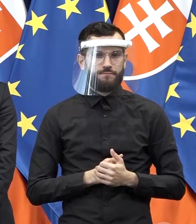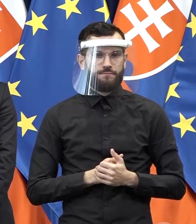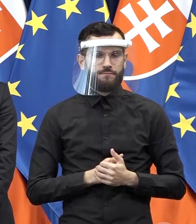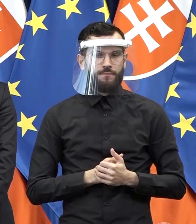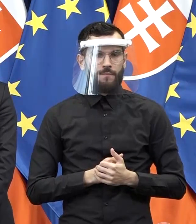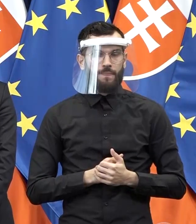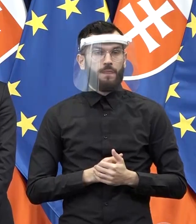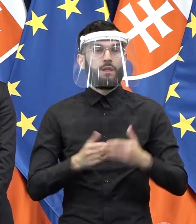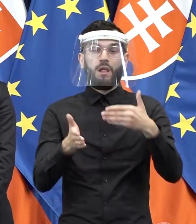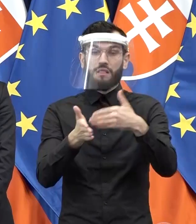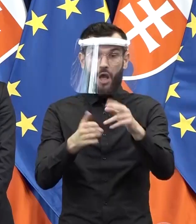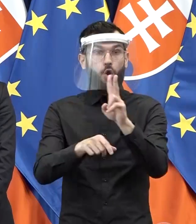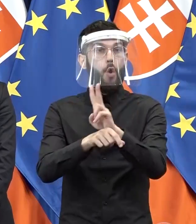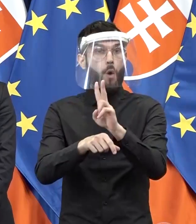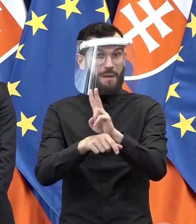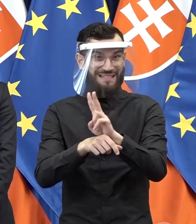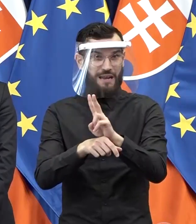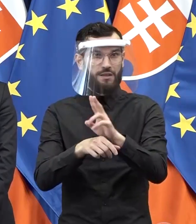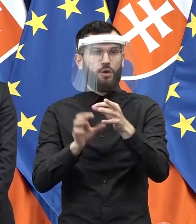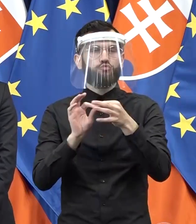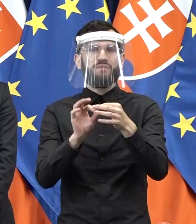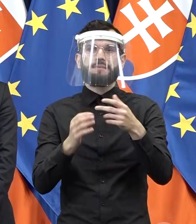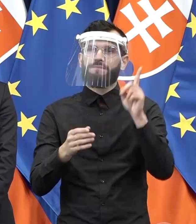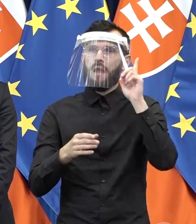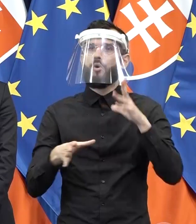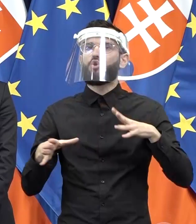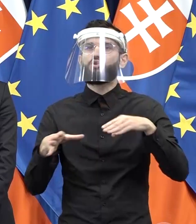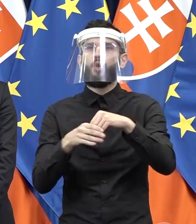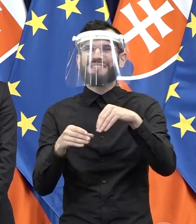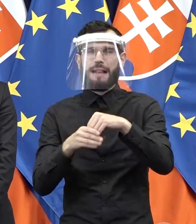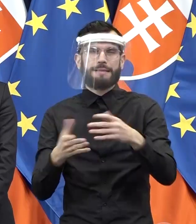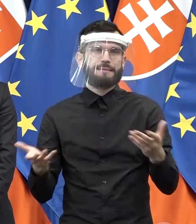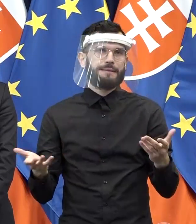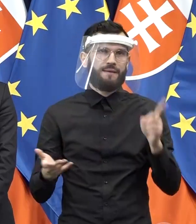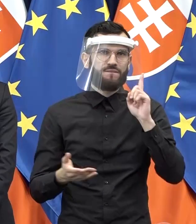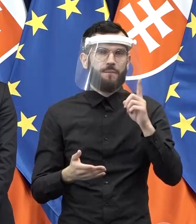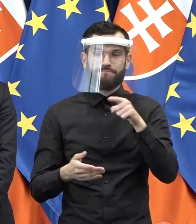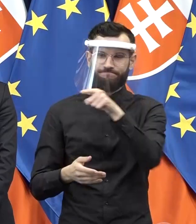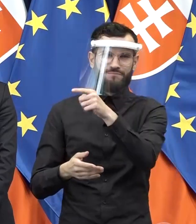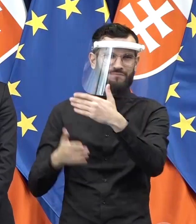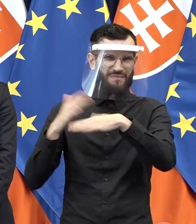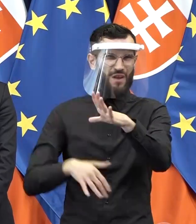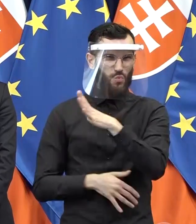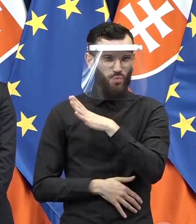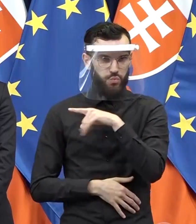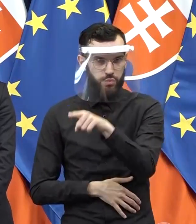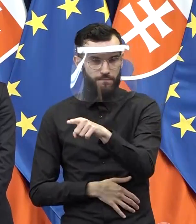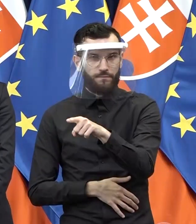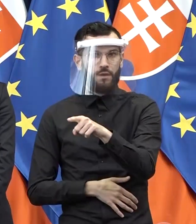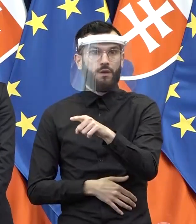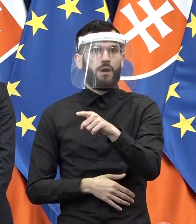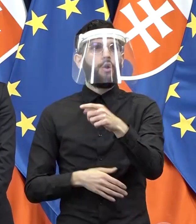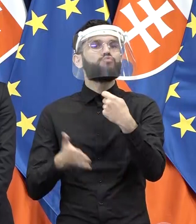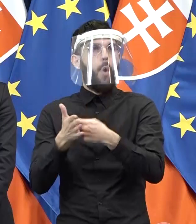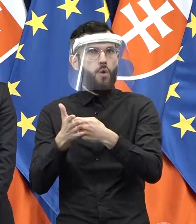Ďalšie opatrenie je v duchu socializácie ľudí, ktorým hovoríme, že na jednej strane sú najviac ohrození, na druhej strane dnes ich